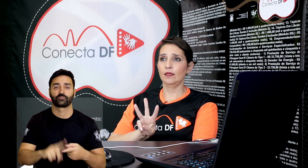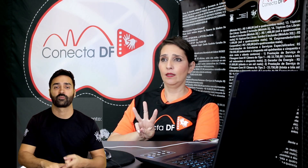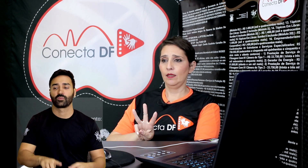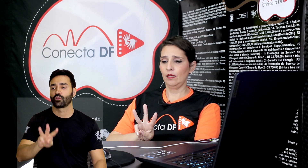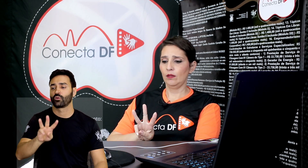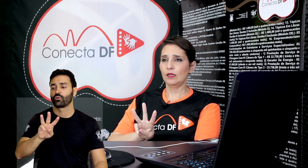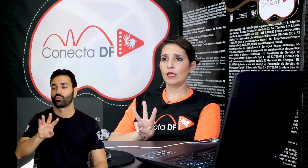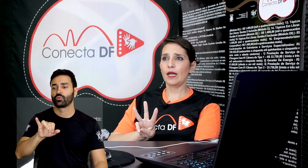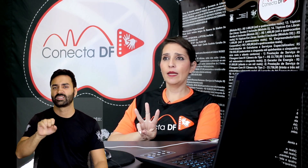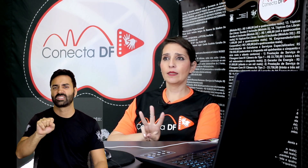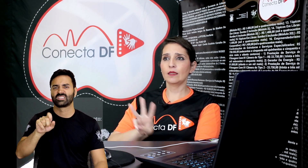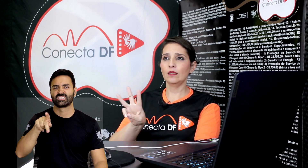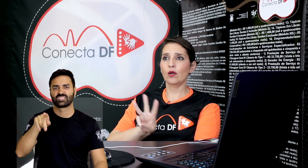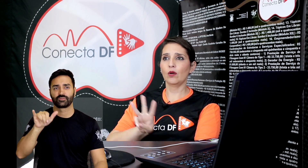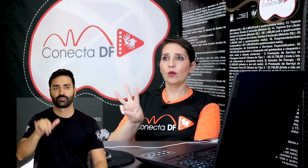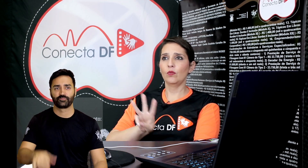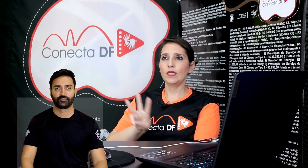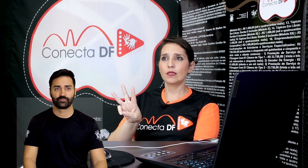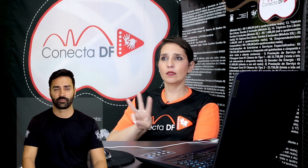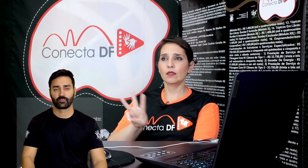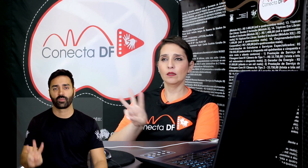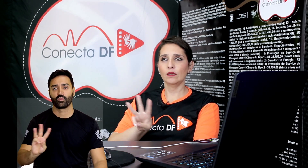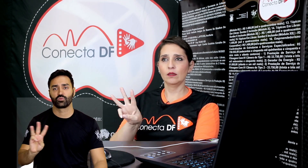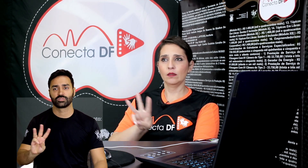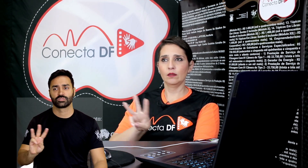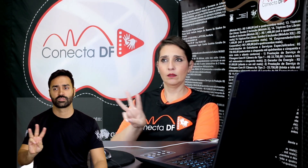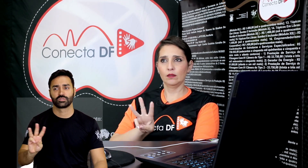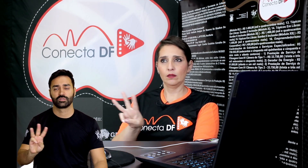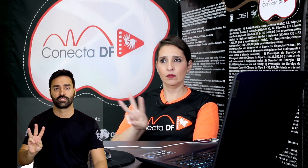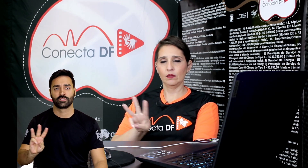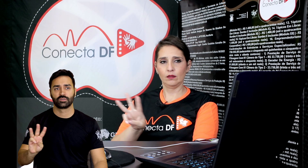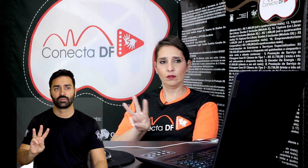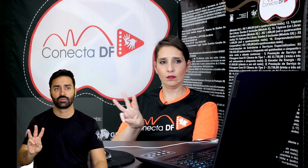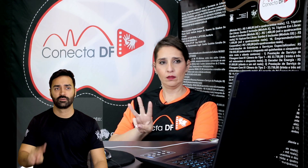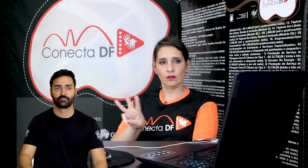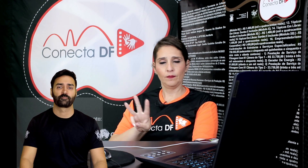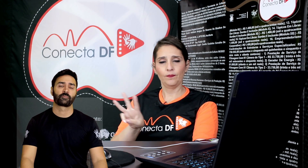Whisky. 3 assim, ó, whisky.